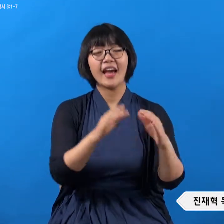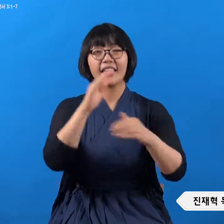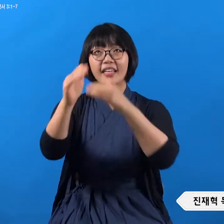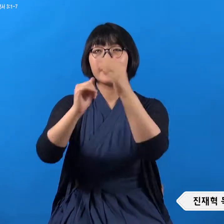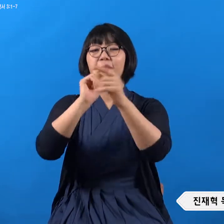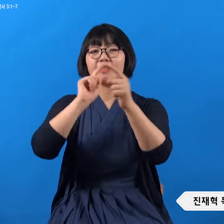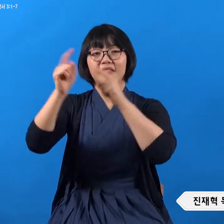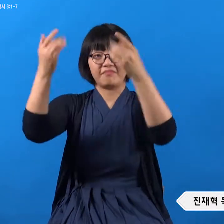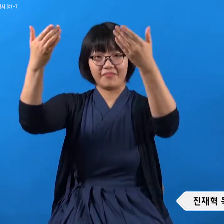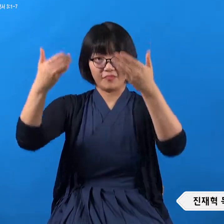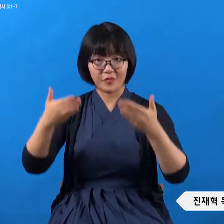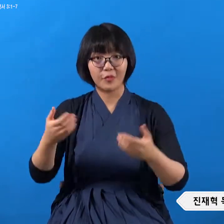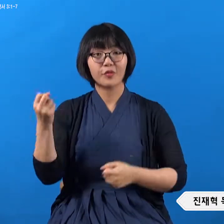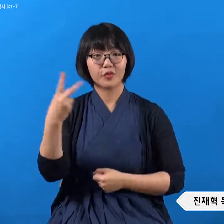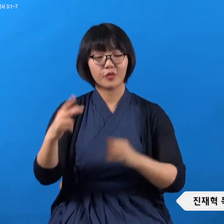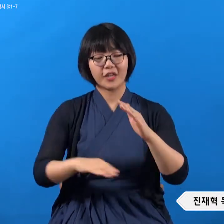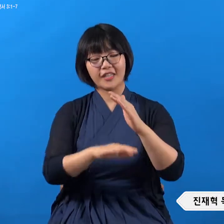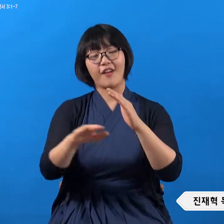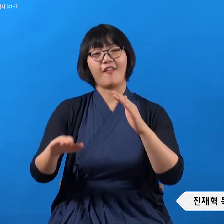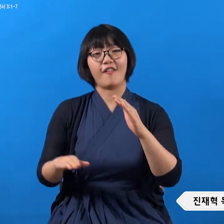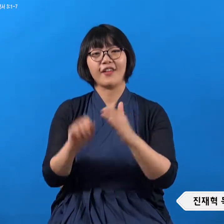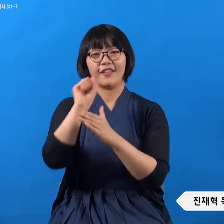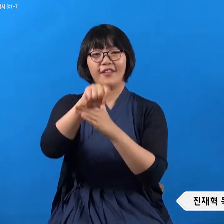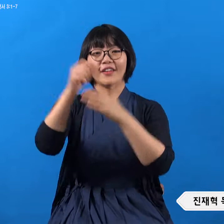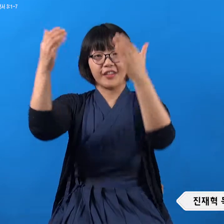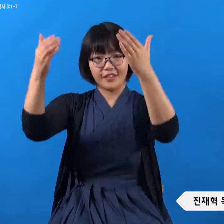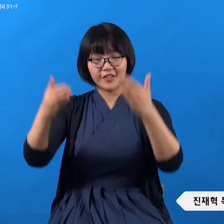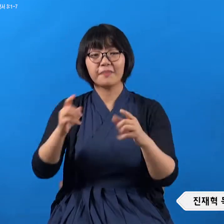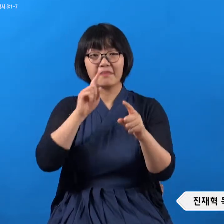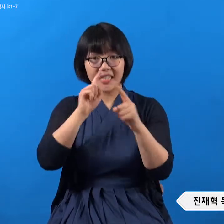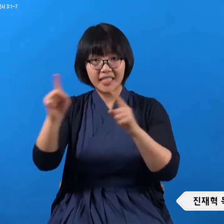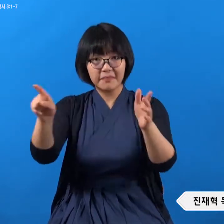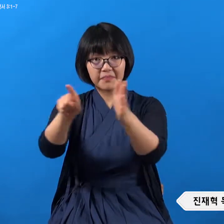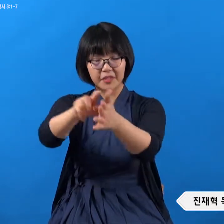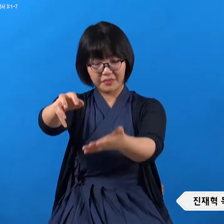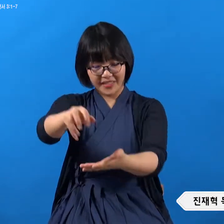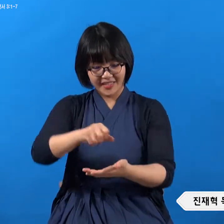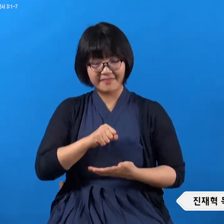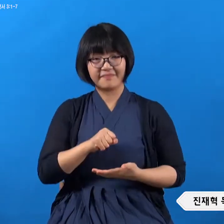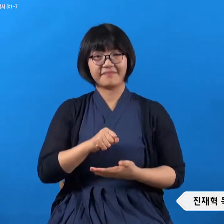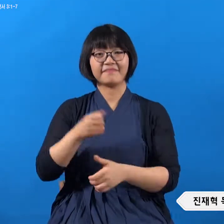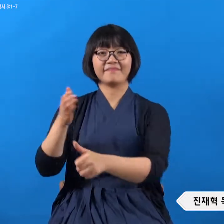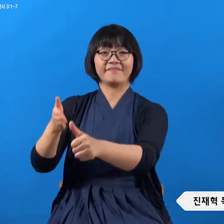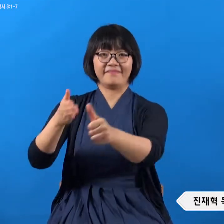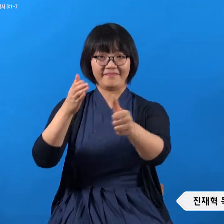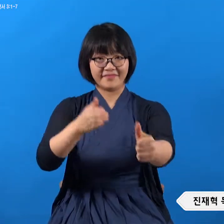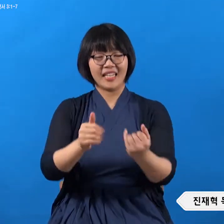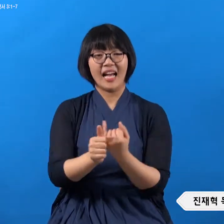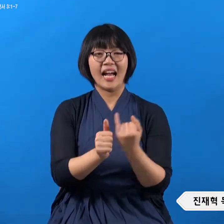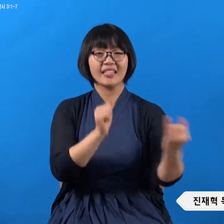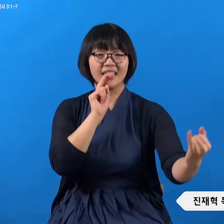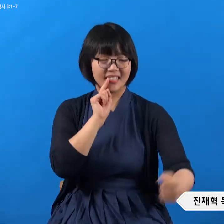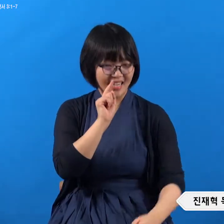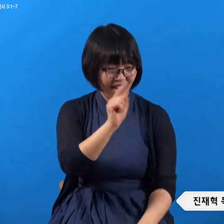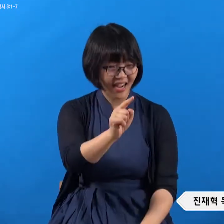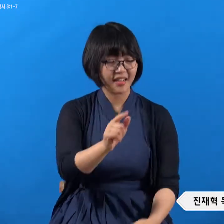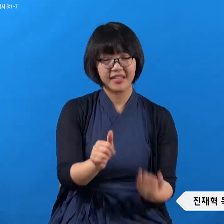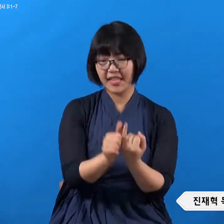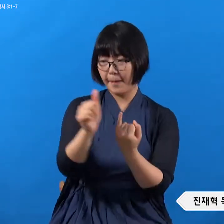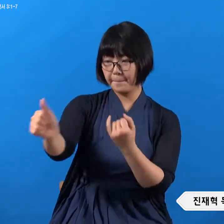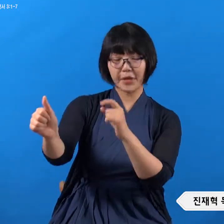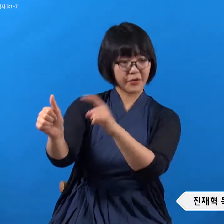말씀, 우리 가정에게 주시는 하나님의 말씀으로 봤습니다. 아내들아,